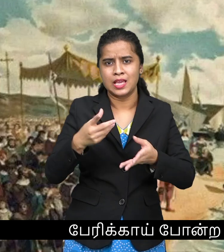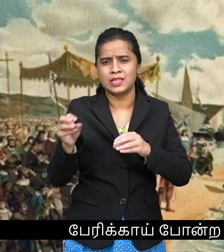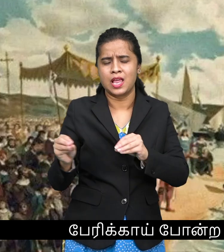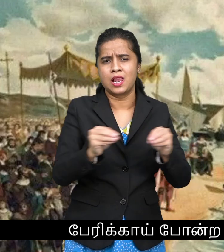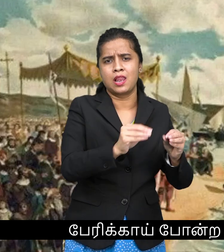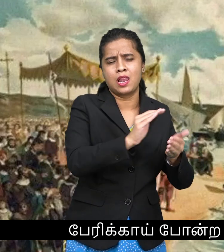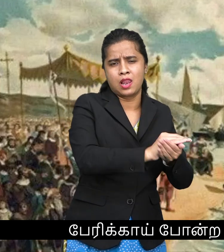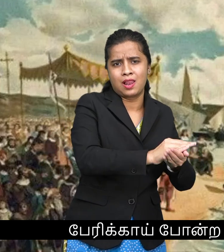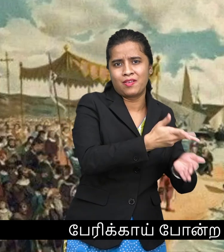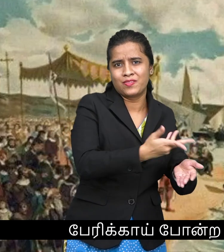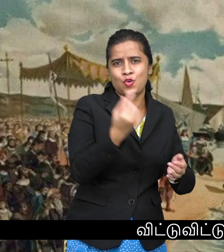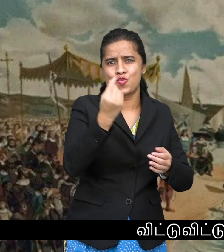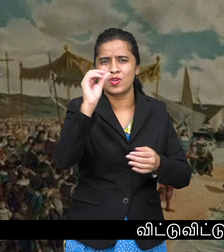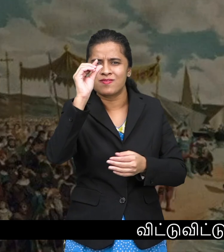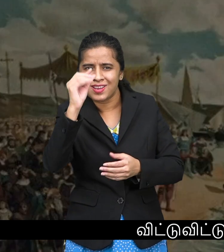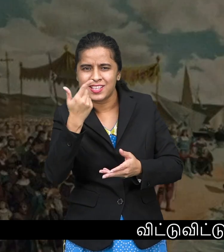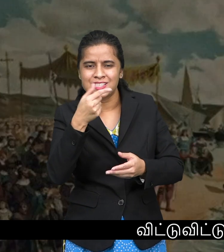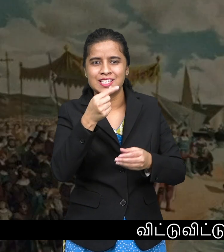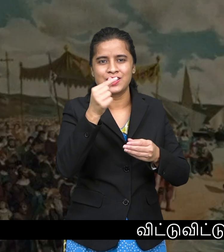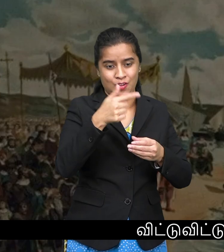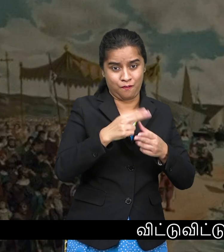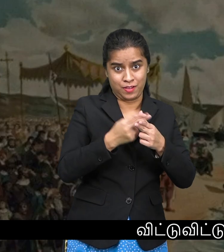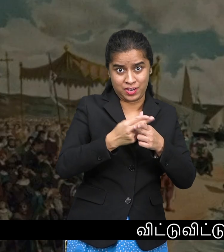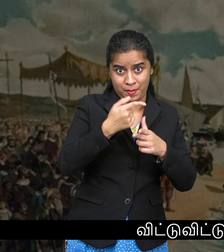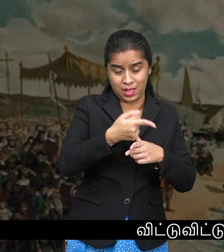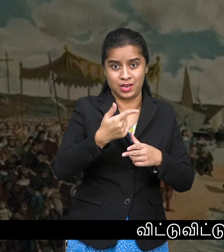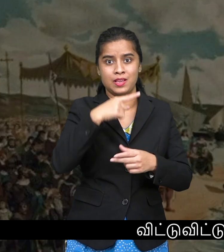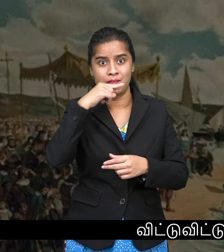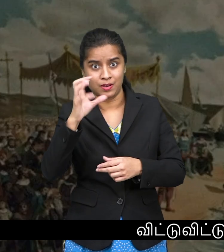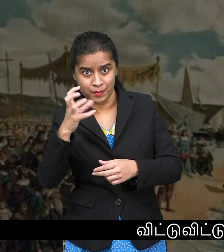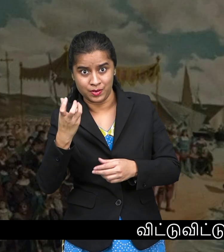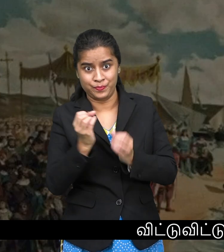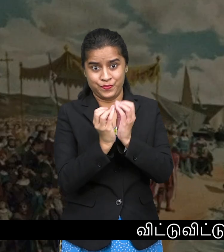போன்ற காய்கறிகளின் விதைகளை விட்டுவிட்டு திரும்பினார்கள்.